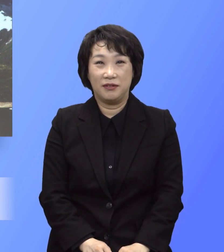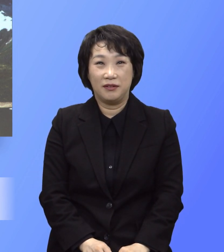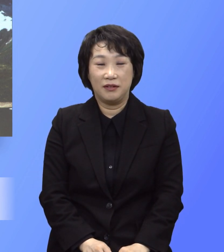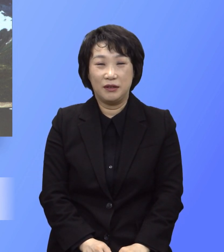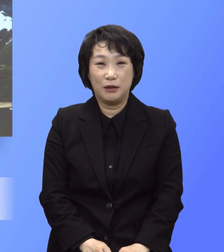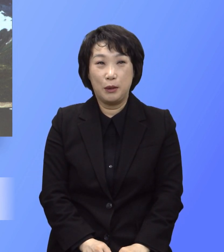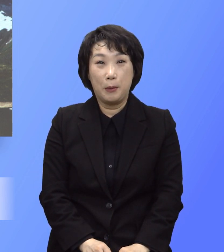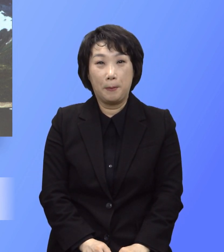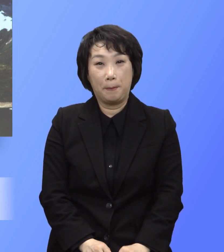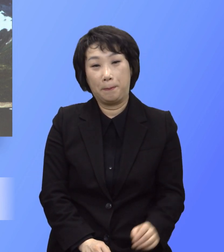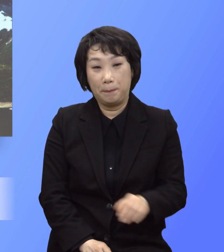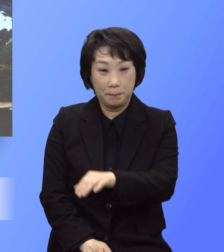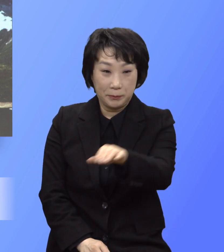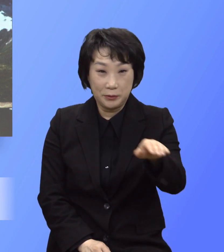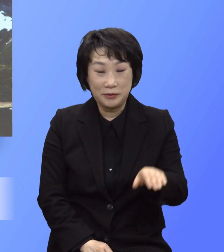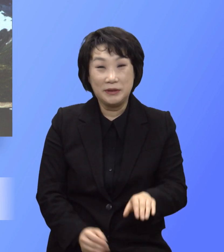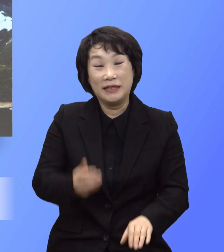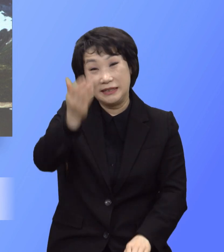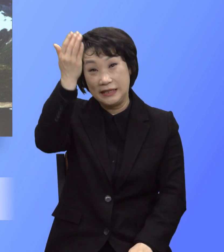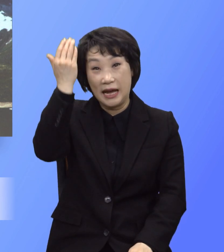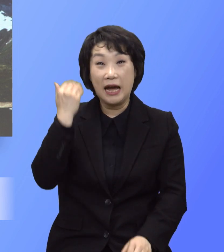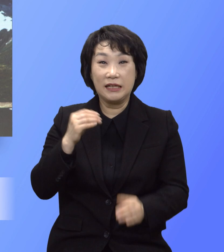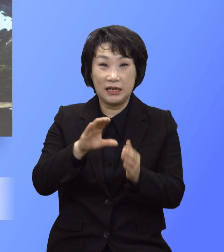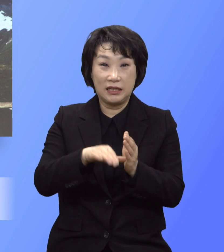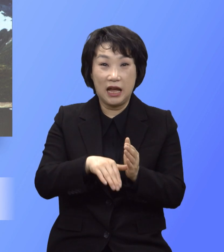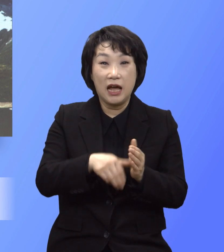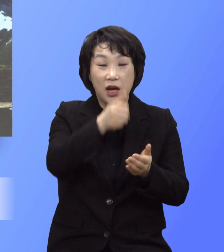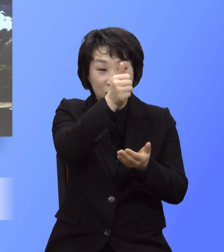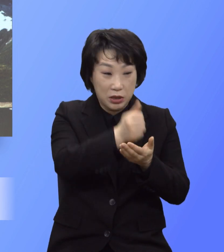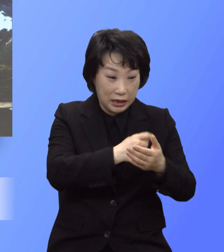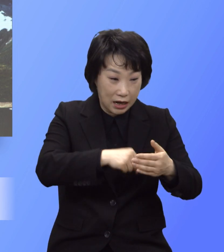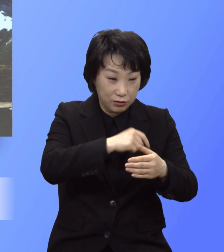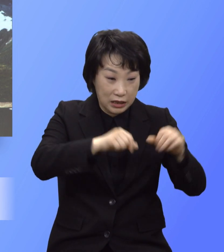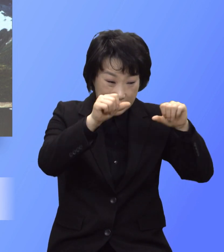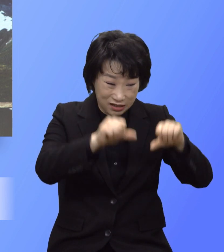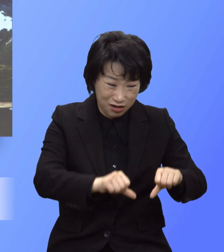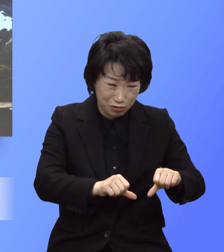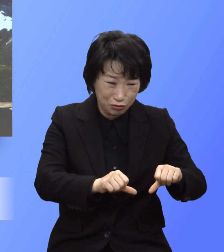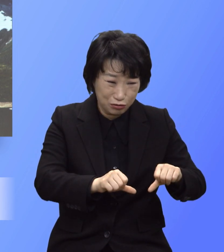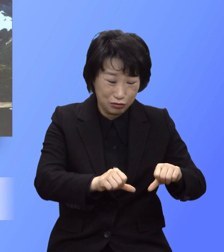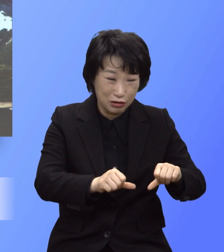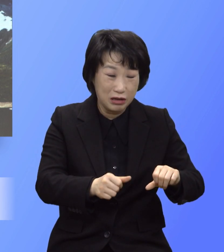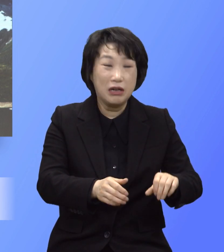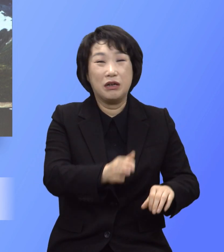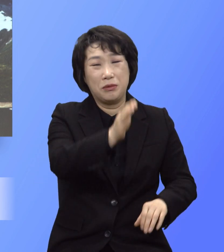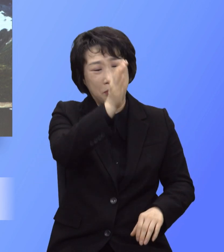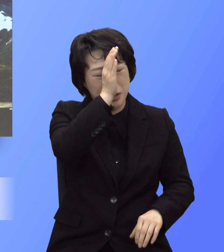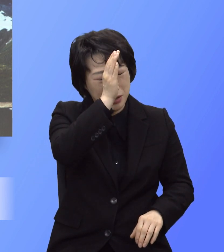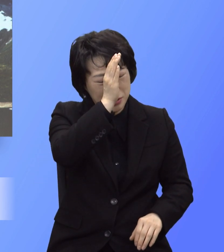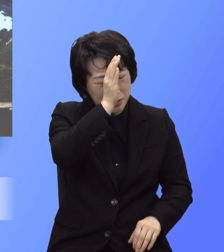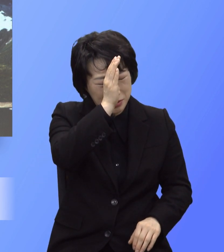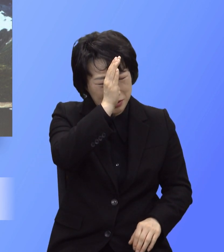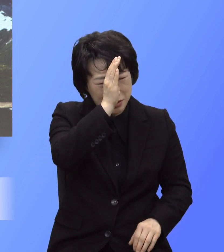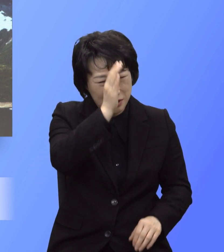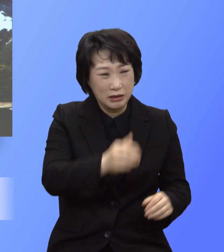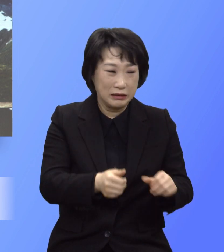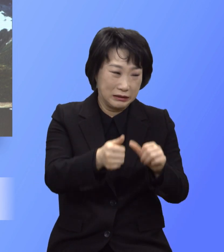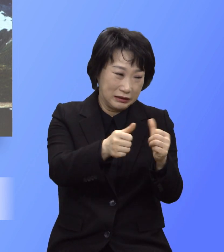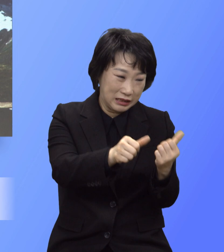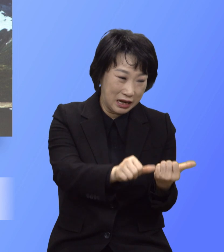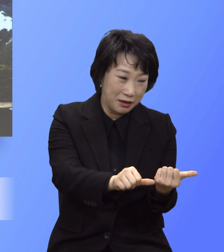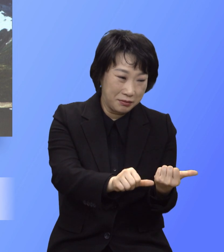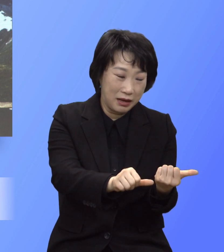예, 우리는 과거에 죄 아래서 저주와 질병과